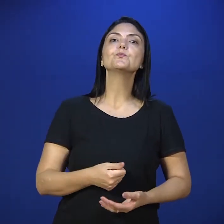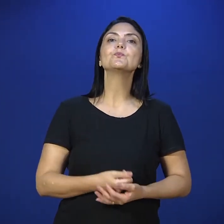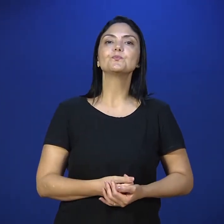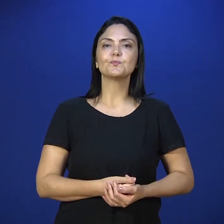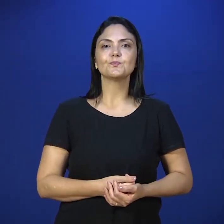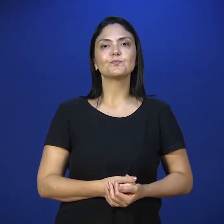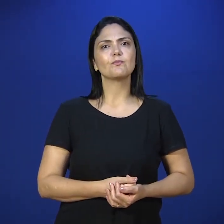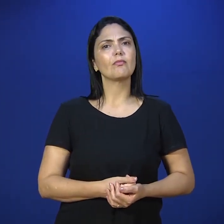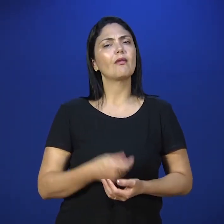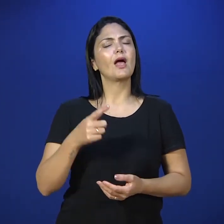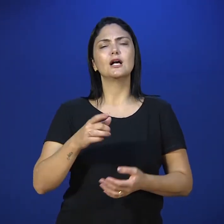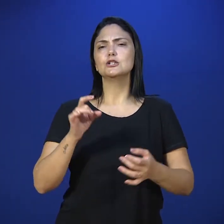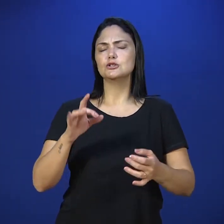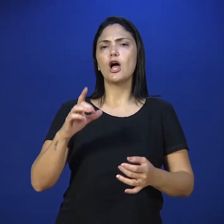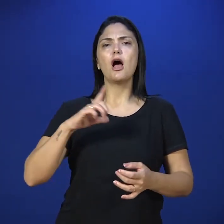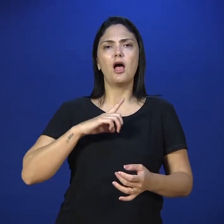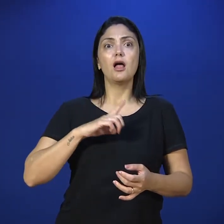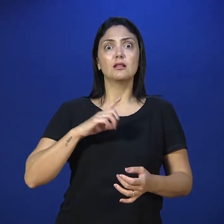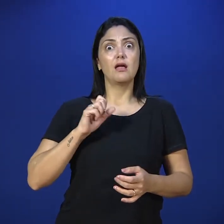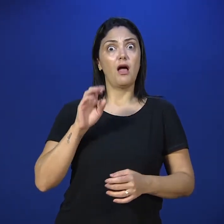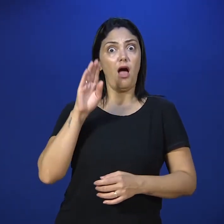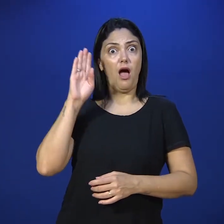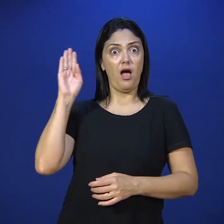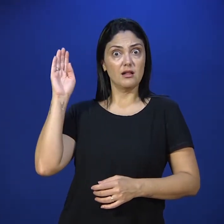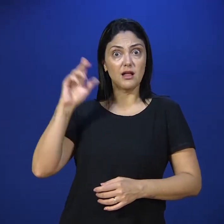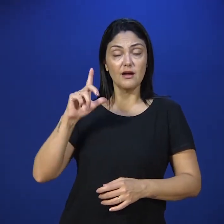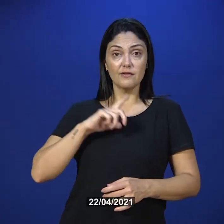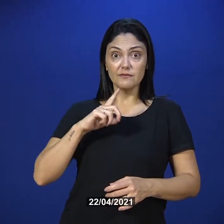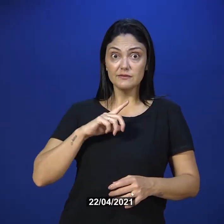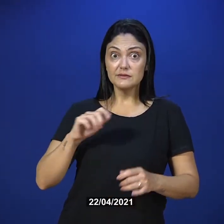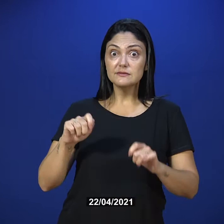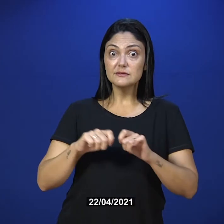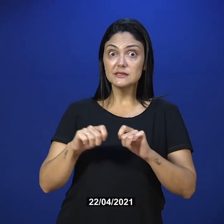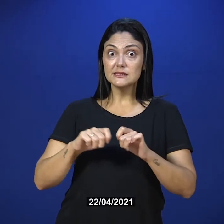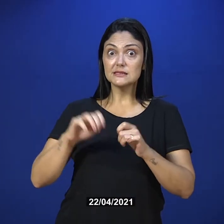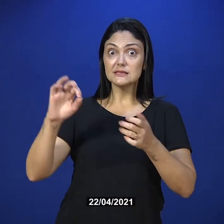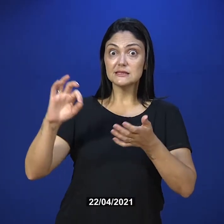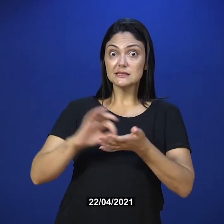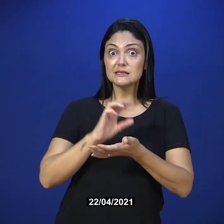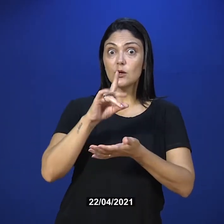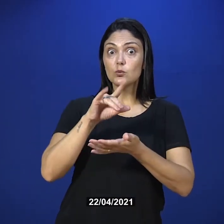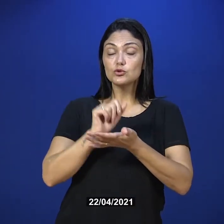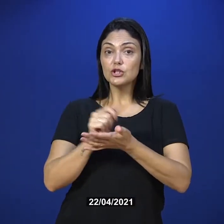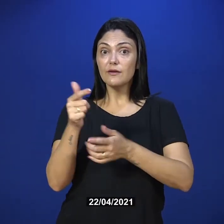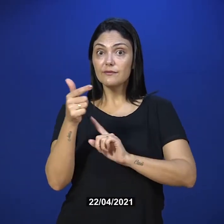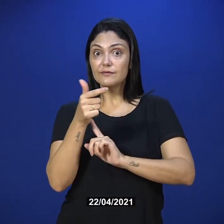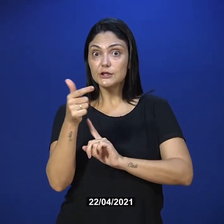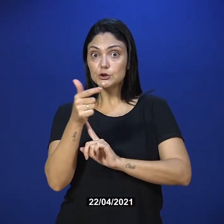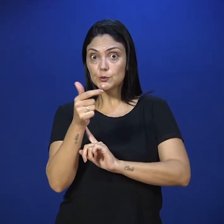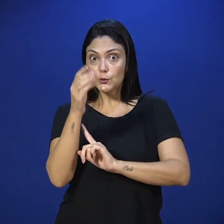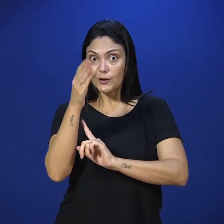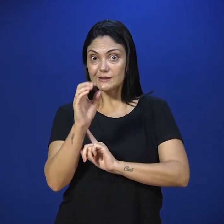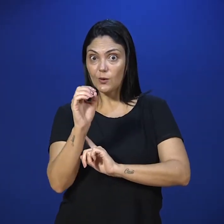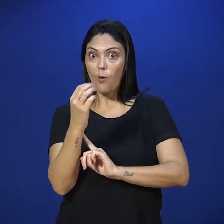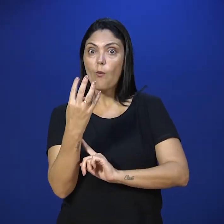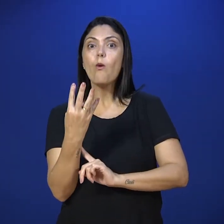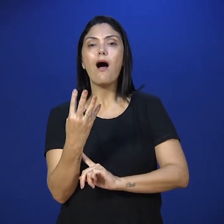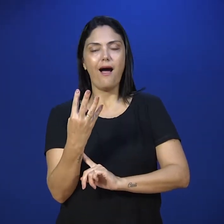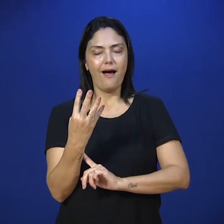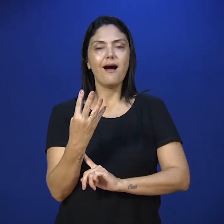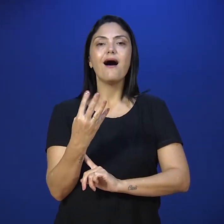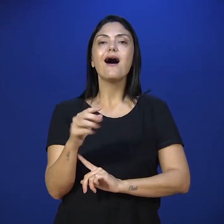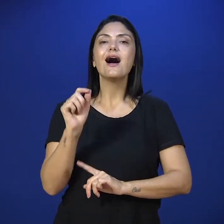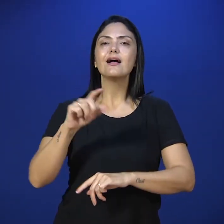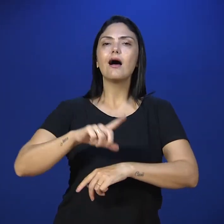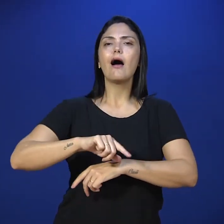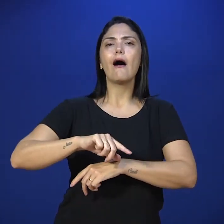1.1.1.1. Exclusivamente, o candidato que realizar a sua inscrição no dia 22/4/2021, após o horário